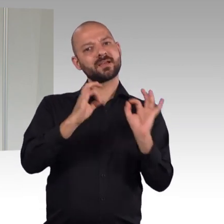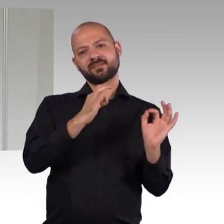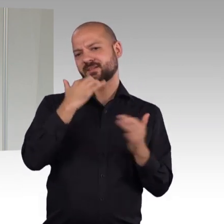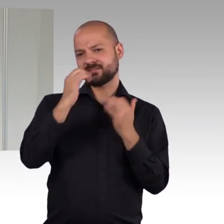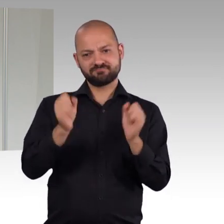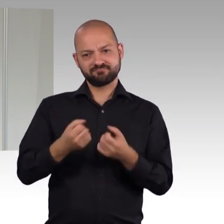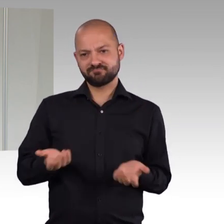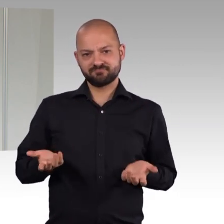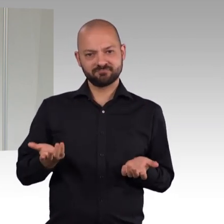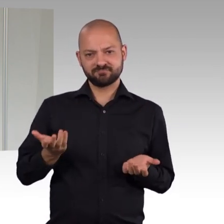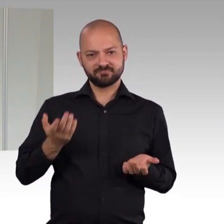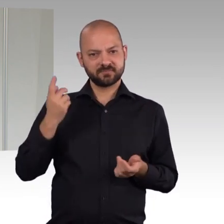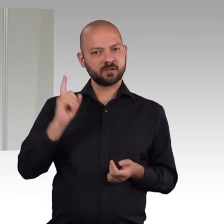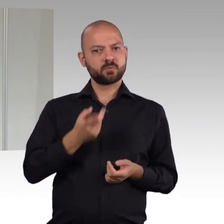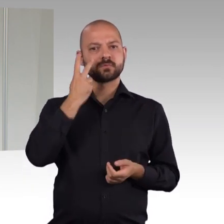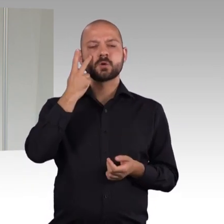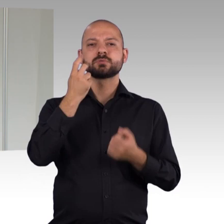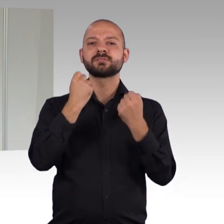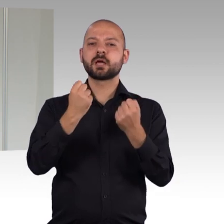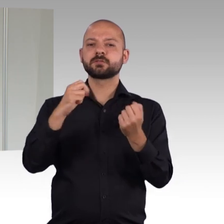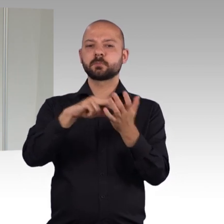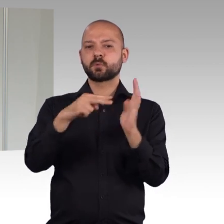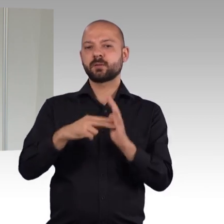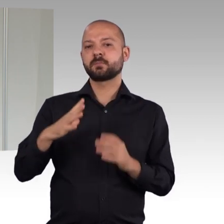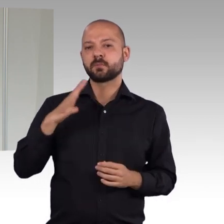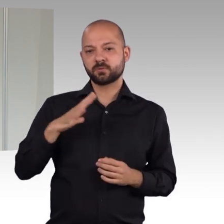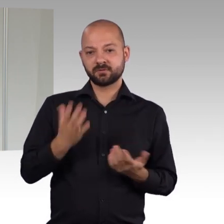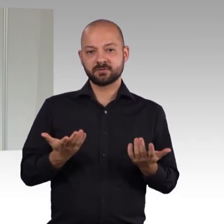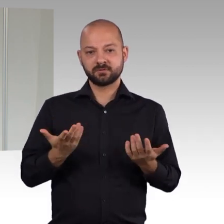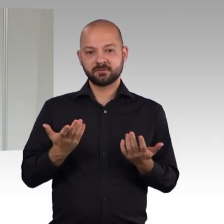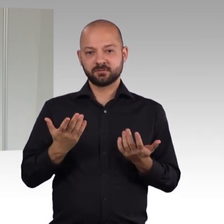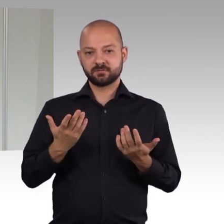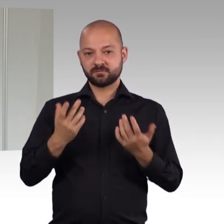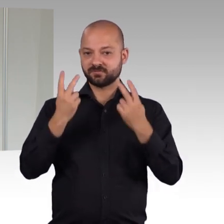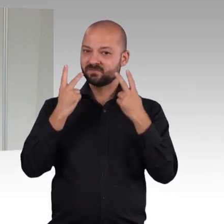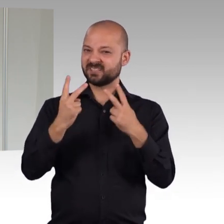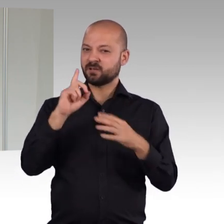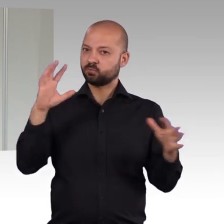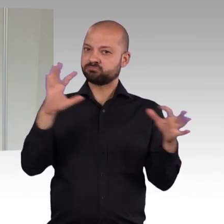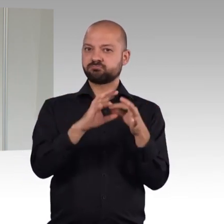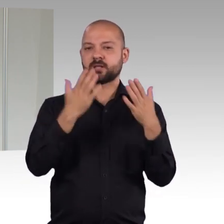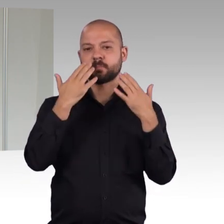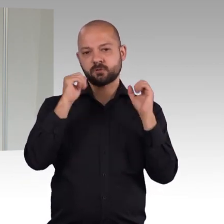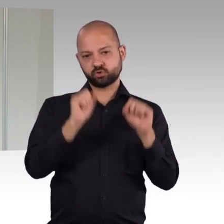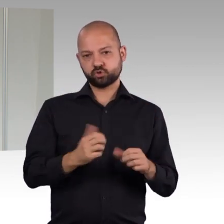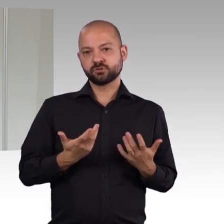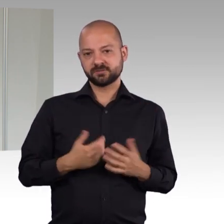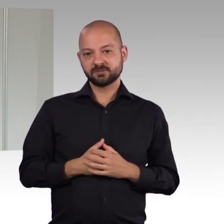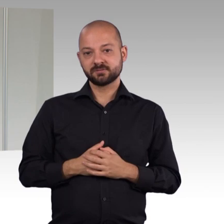die Zukunft unserer Kinder, sondern er macht uns abhängig von den Bad Guys dieser Welt und füllt deren Taschen.